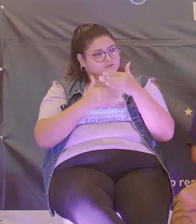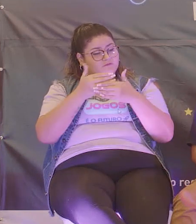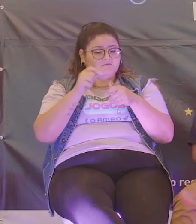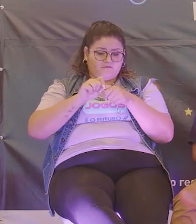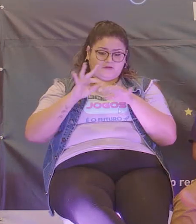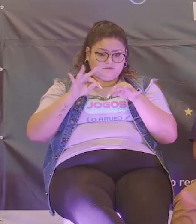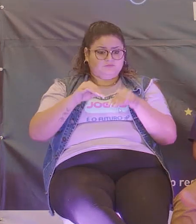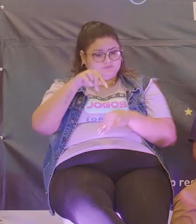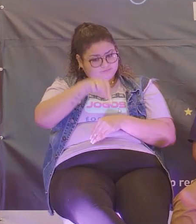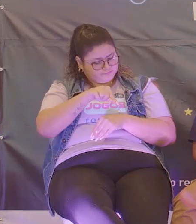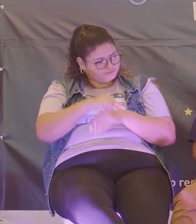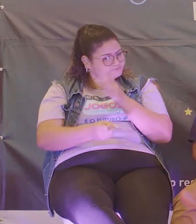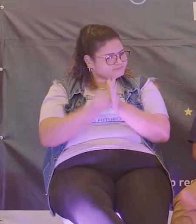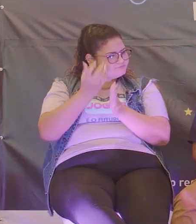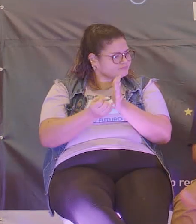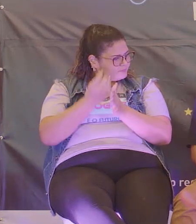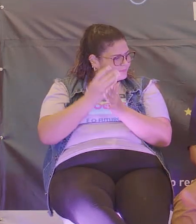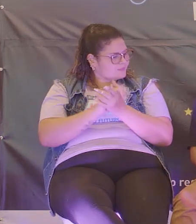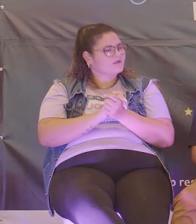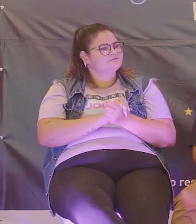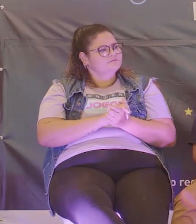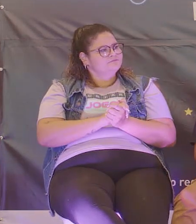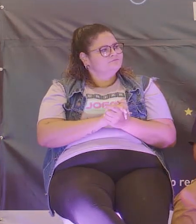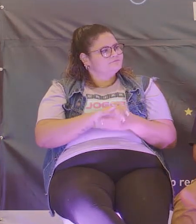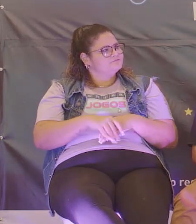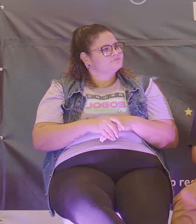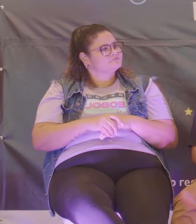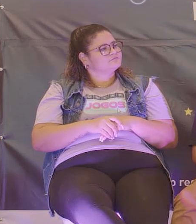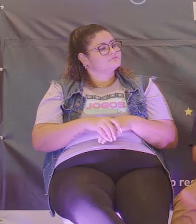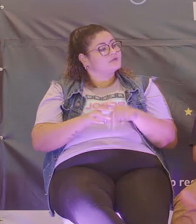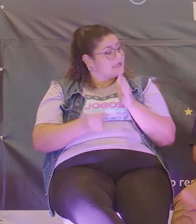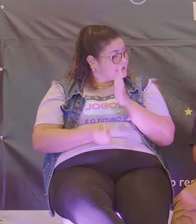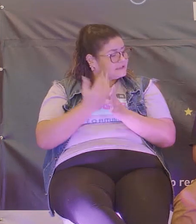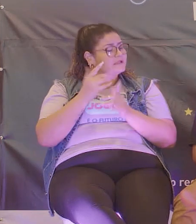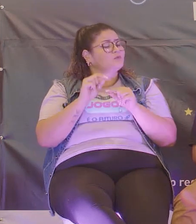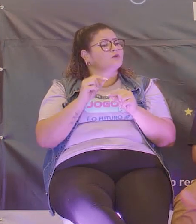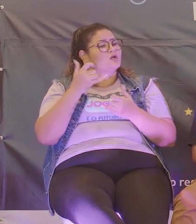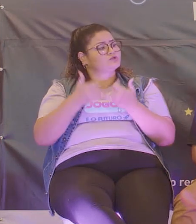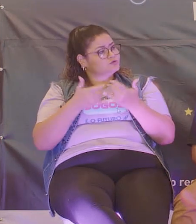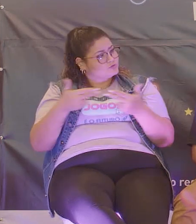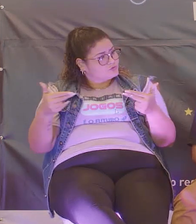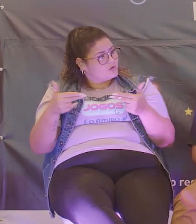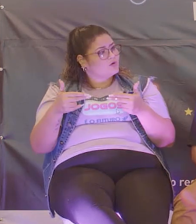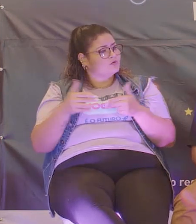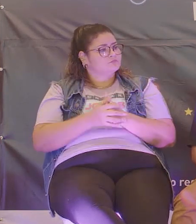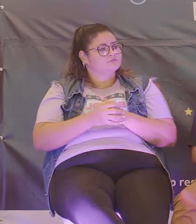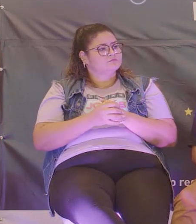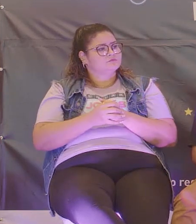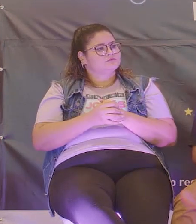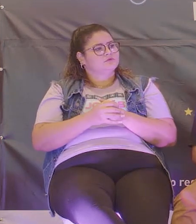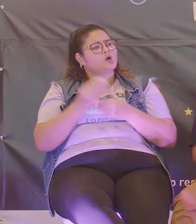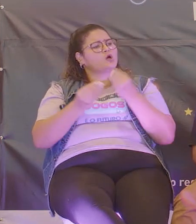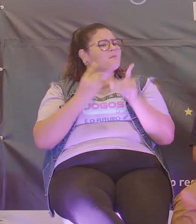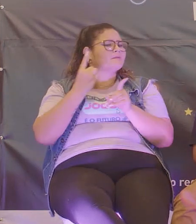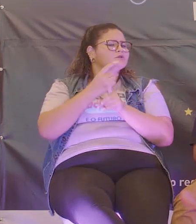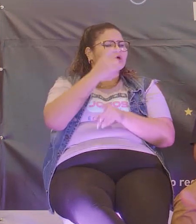né? É o desenvolvedor que faz isso tudo, né? Que cria esses jogos. Cara, como é que as pessoas te acham? Você tem